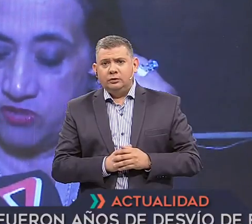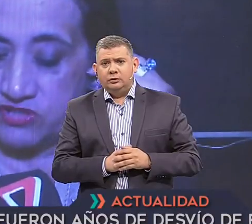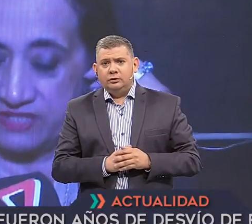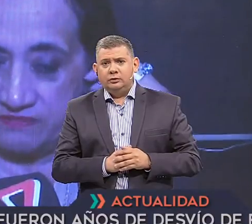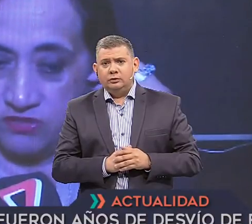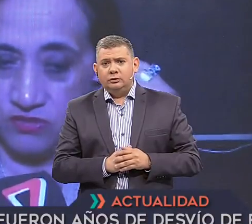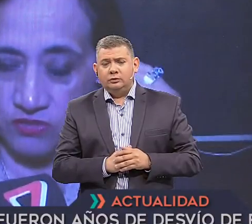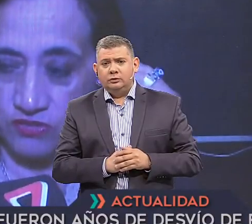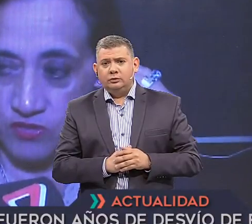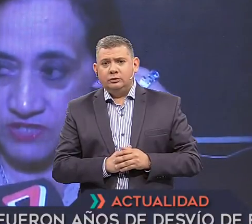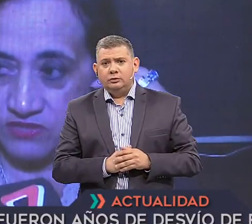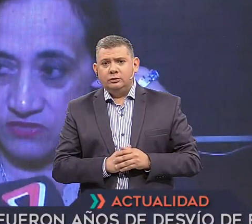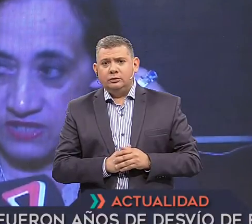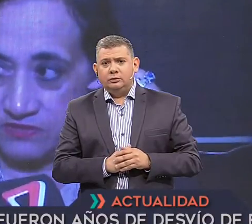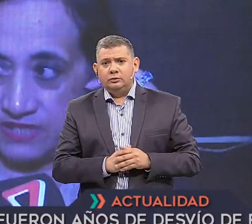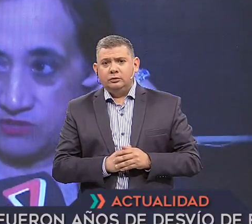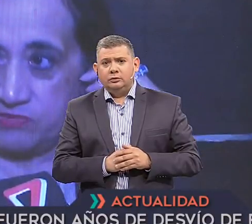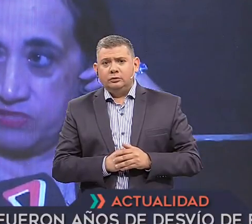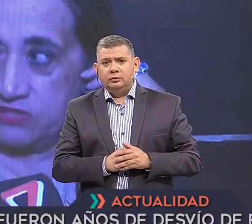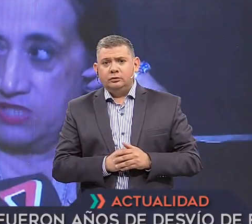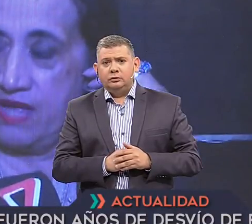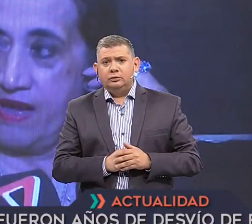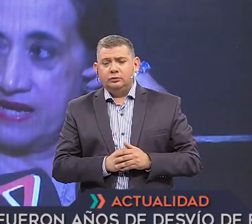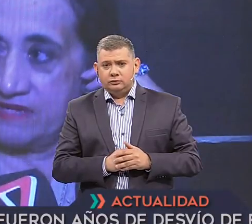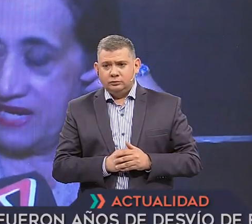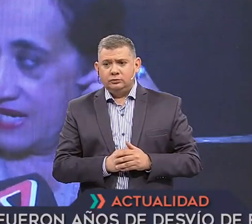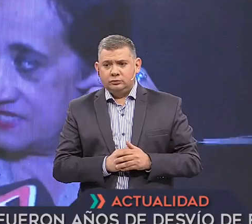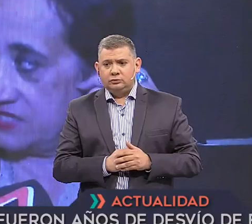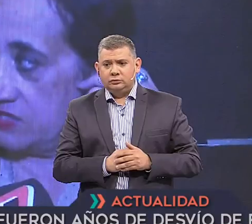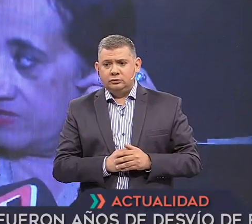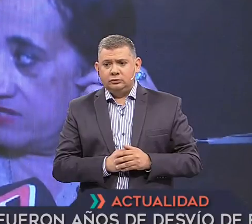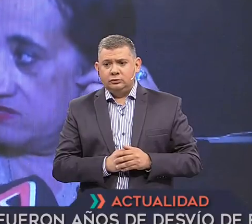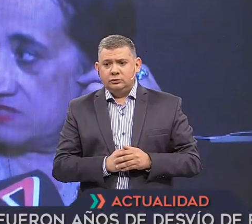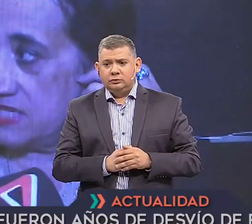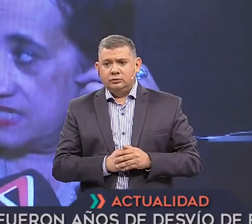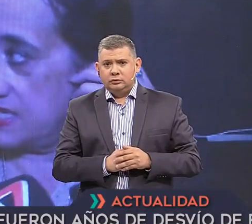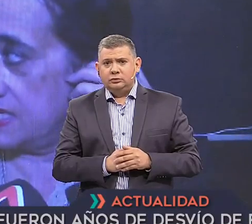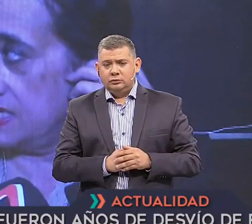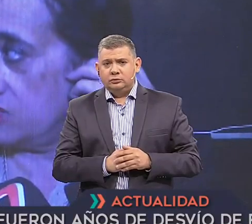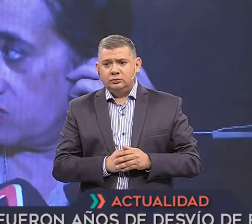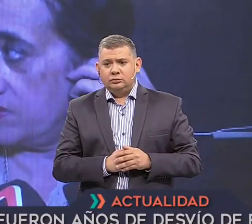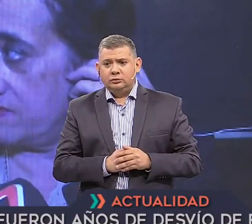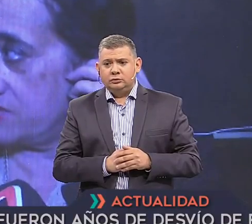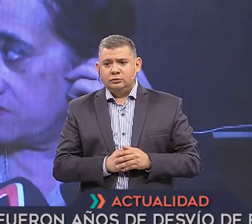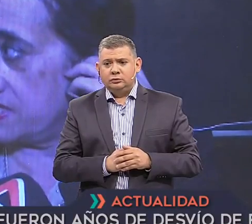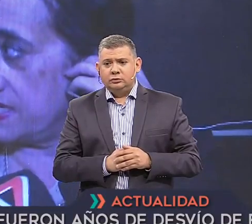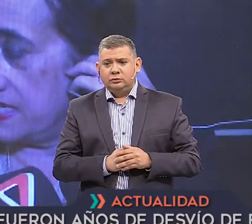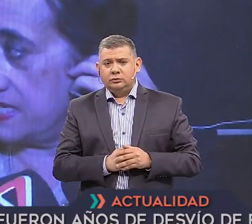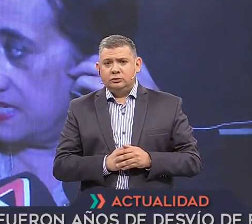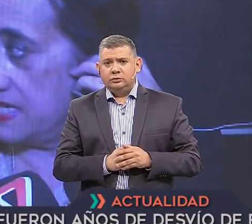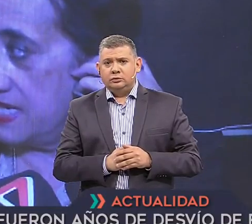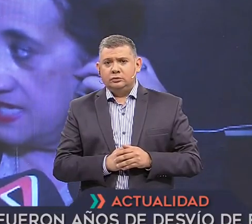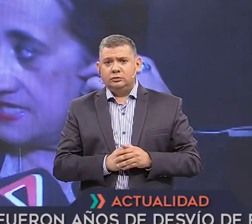Tampoco lo sé, no lo he visto nunca en un acto público. Es más, casi ni lo veo. No lo había visto desde